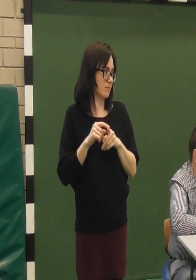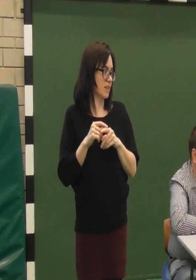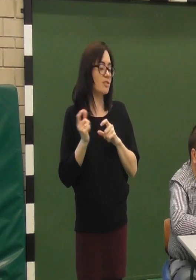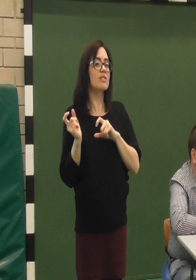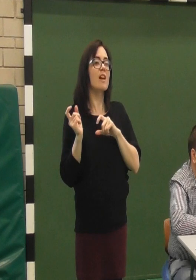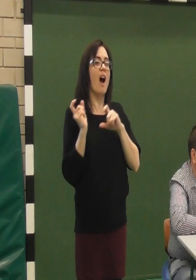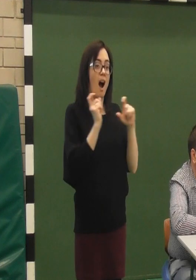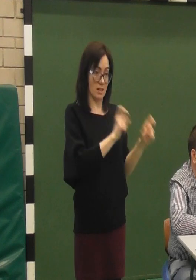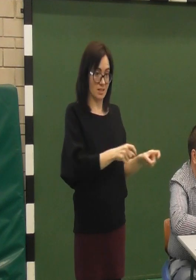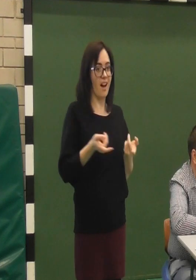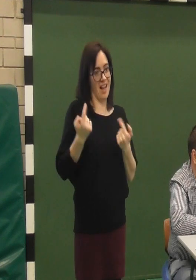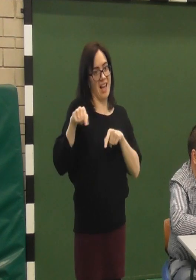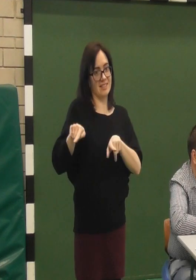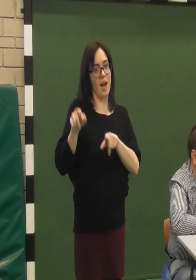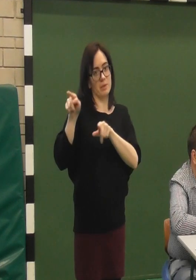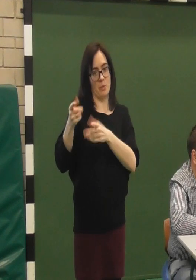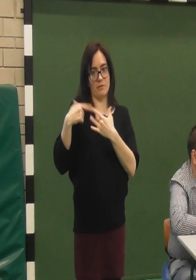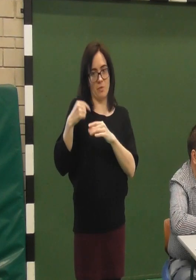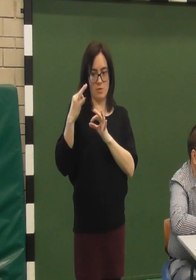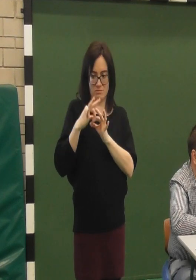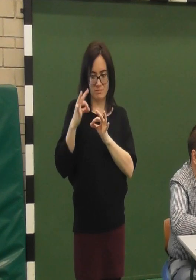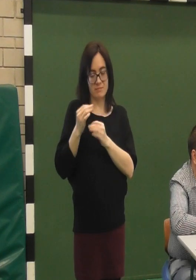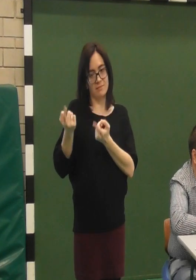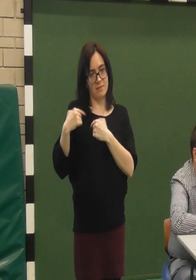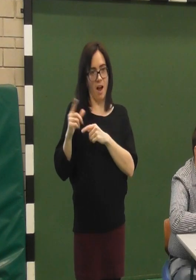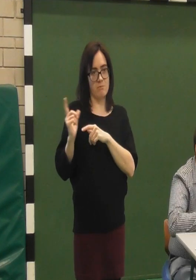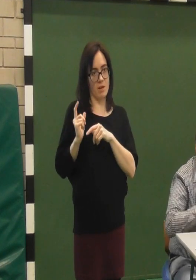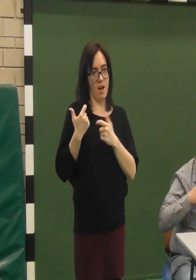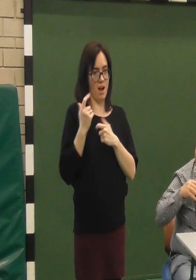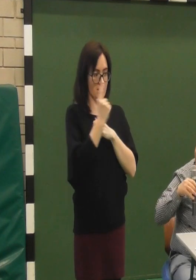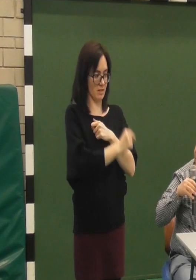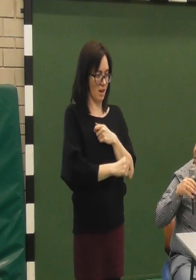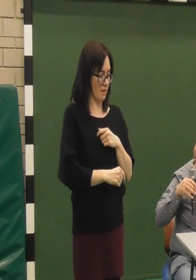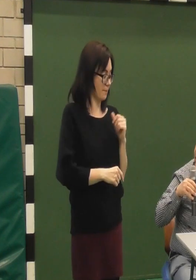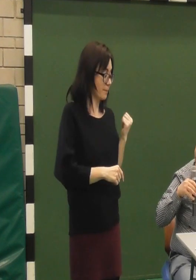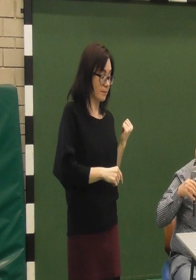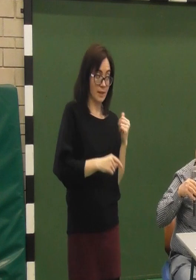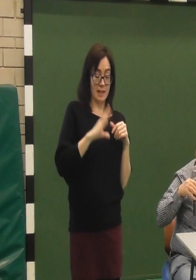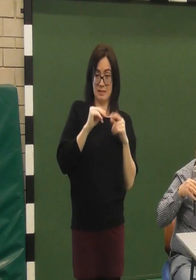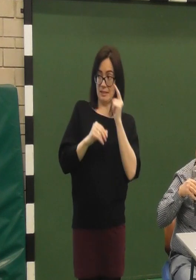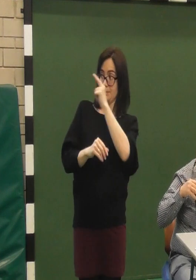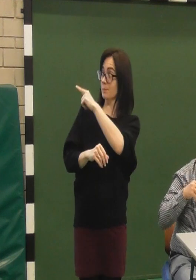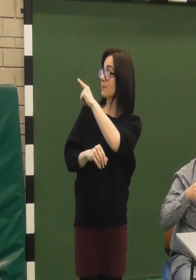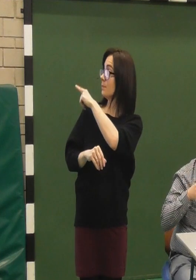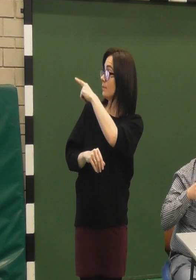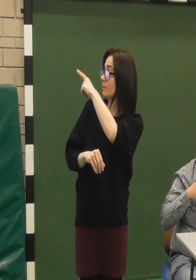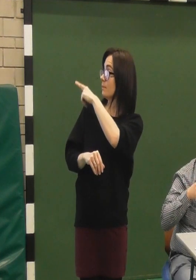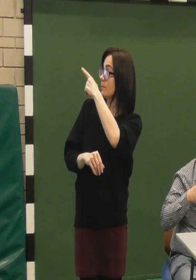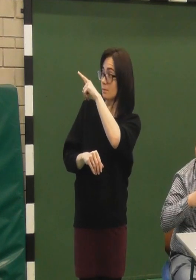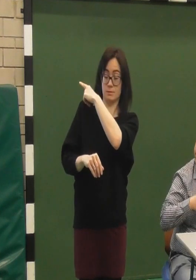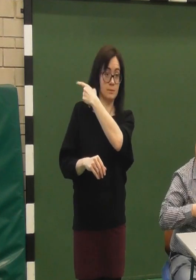haza, amit akkor csináltam a bérésanyagból. Ezen a képen a felső sorban